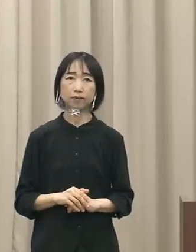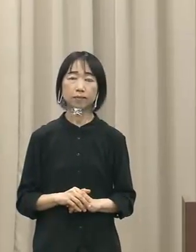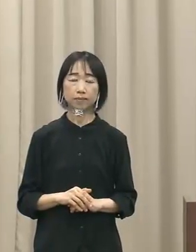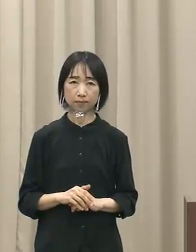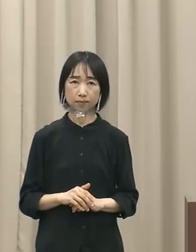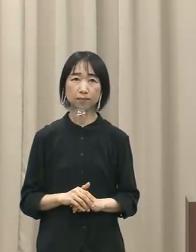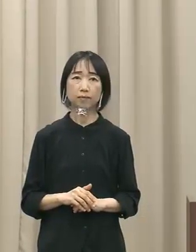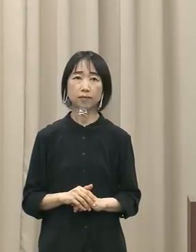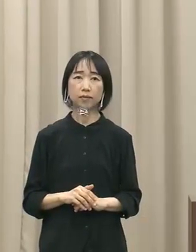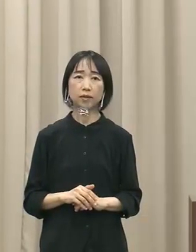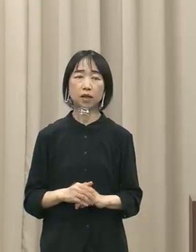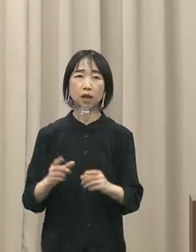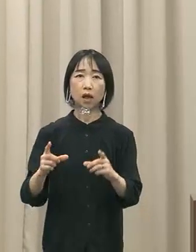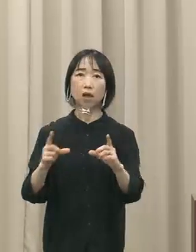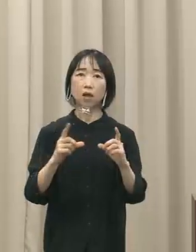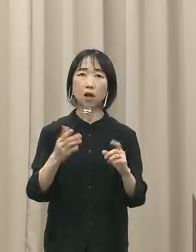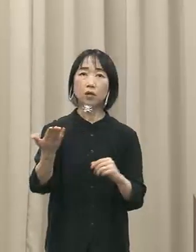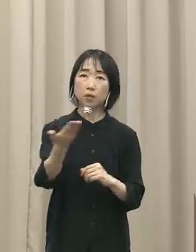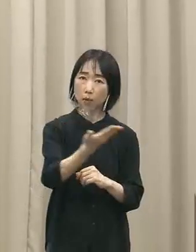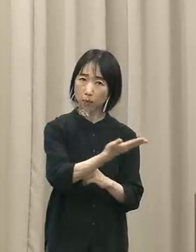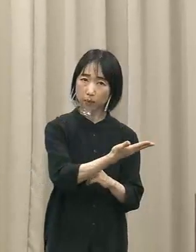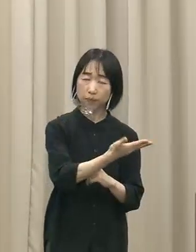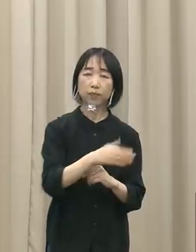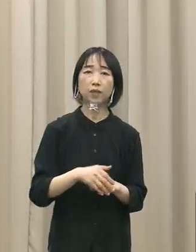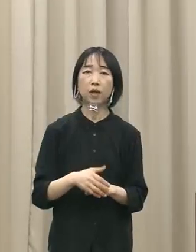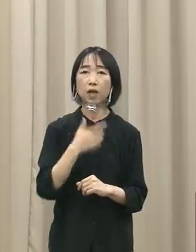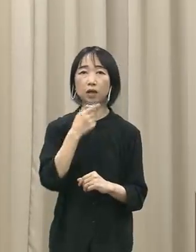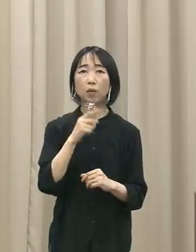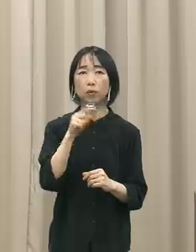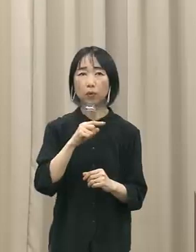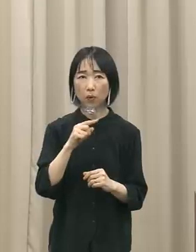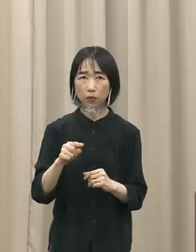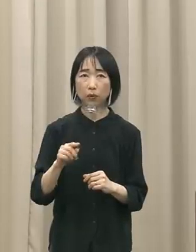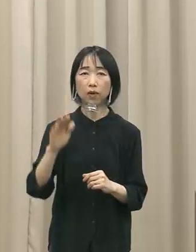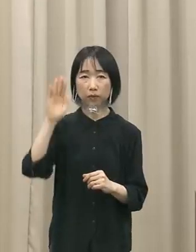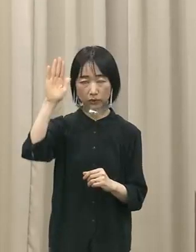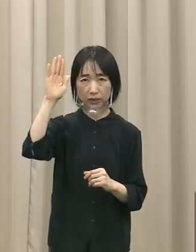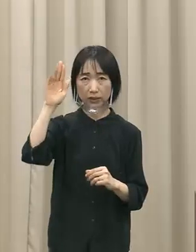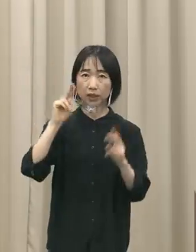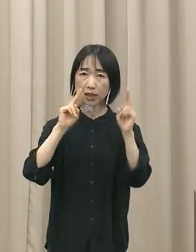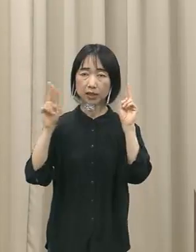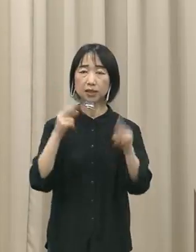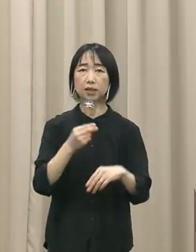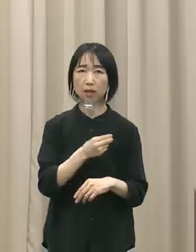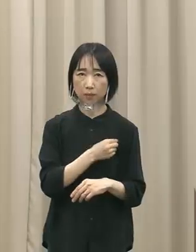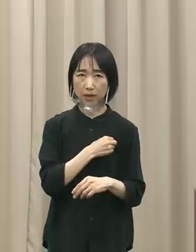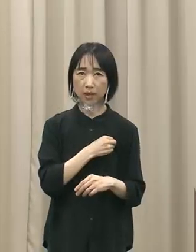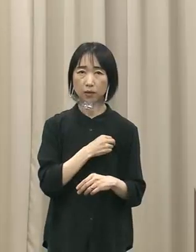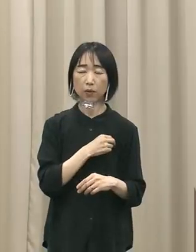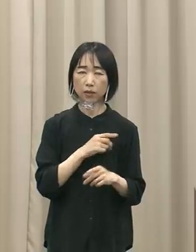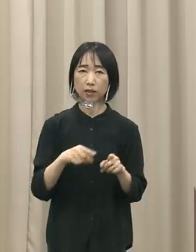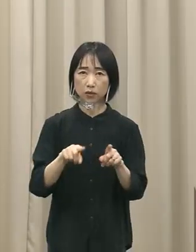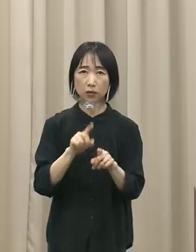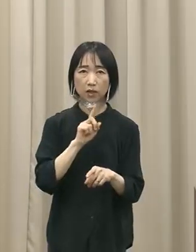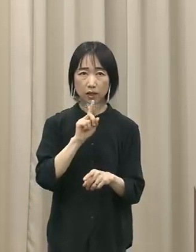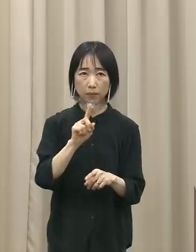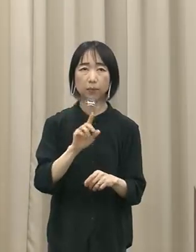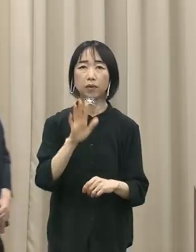それではご質問をお受けします。ご希望の方は挙手の上、社名をお願いいたします。